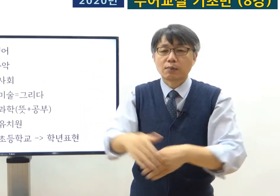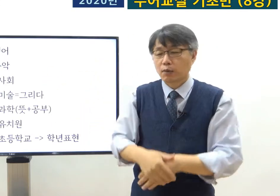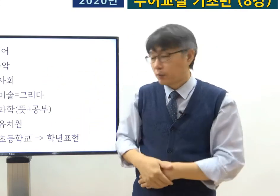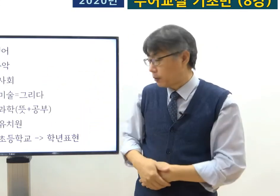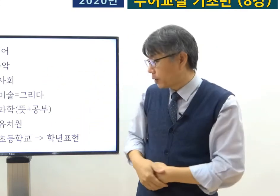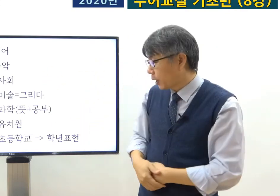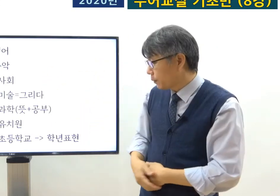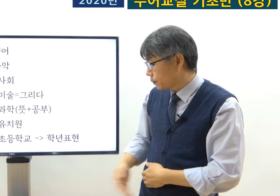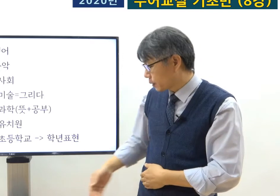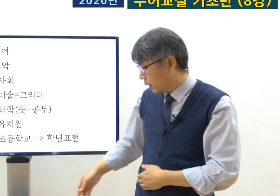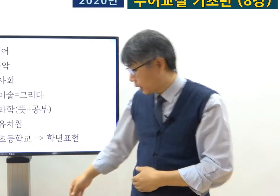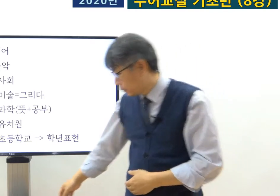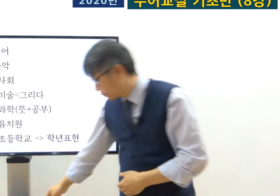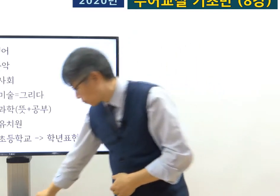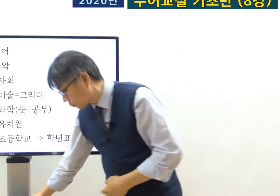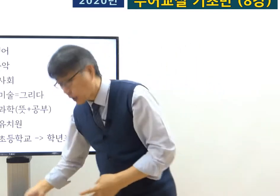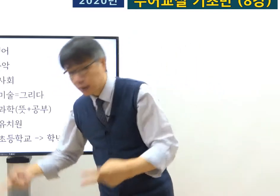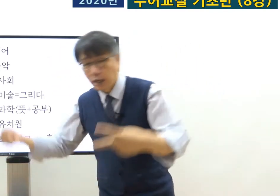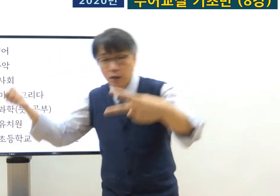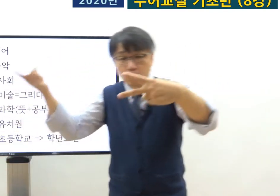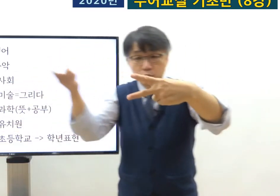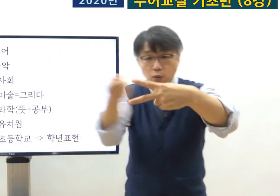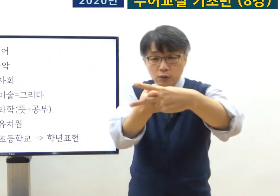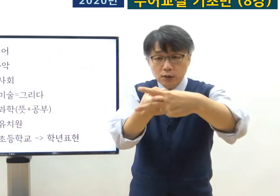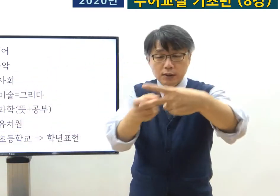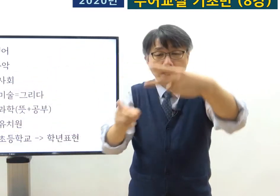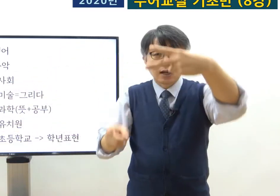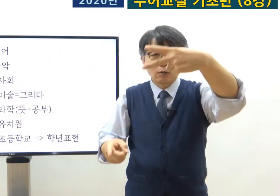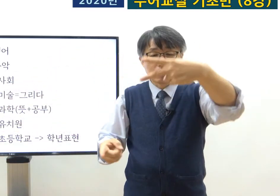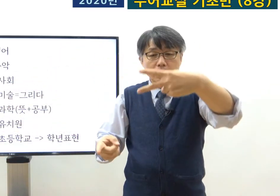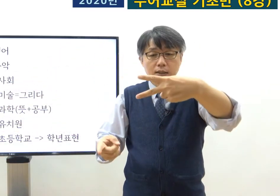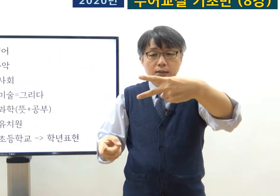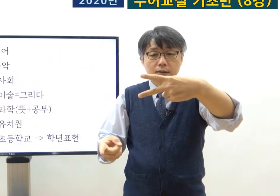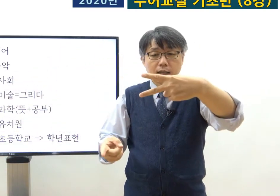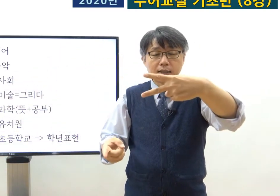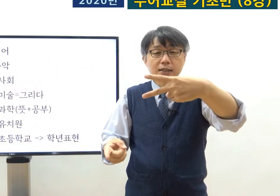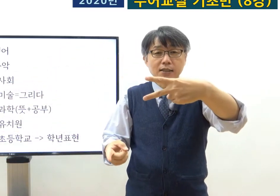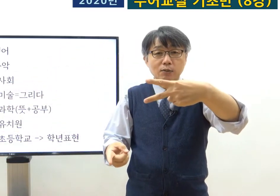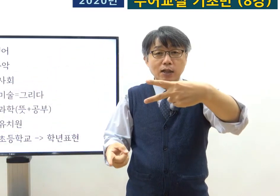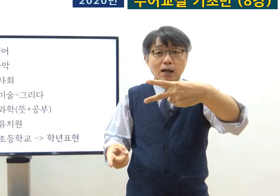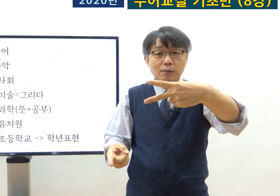표현하면 됩니다. 자, 초등, 자, 디귿이라고 생각하면